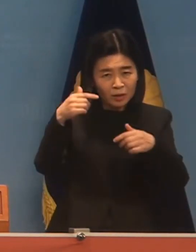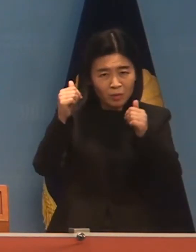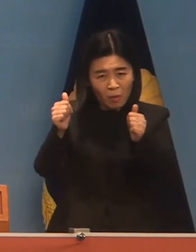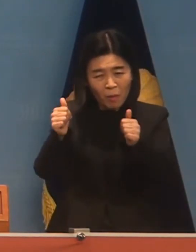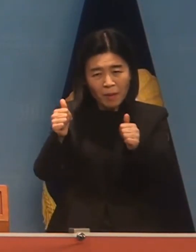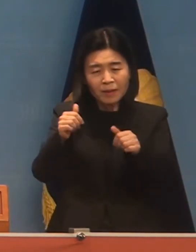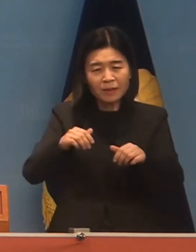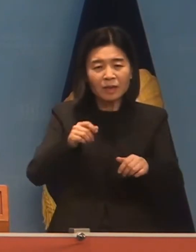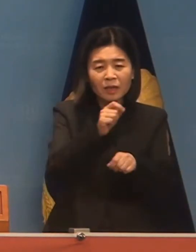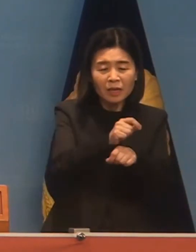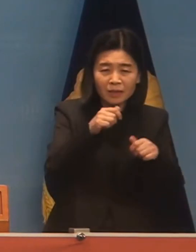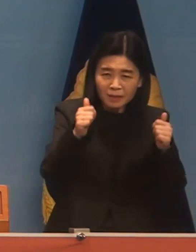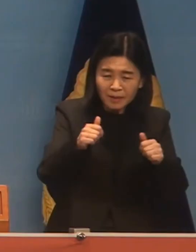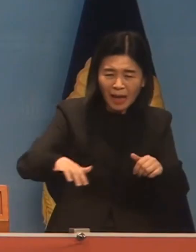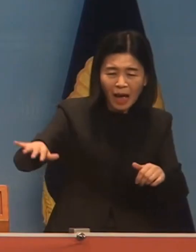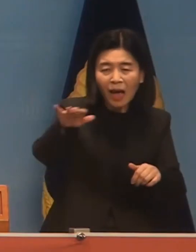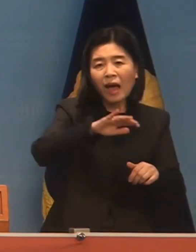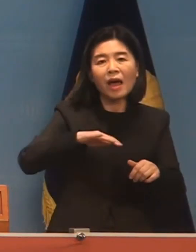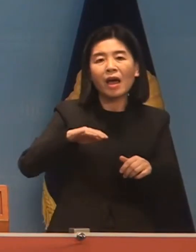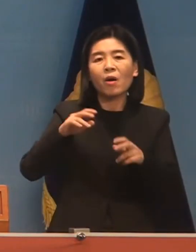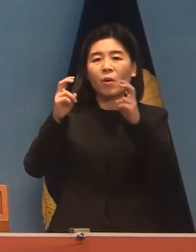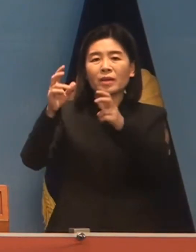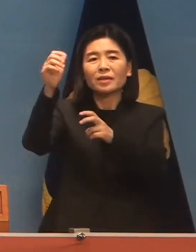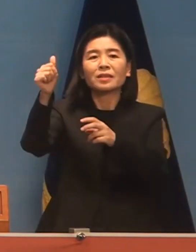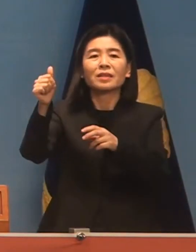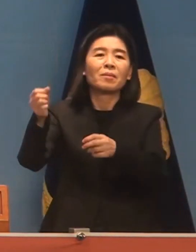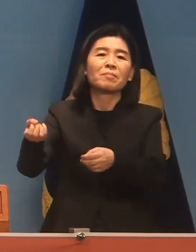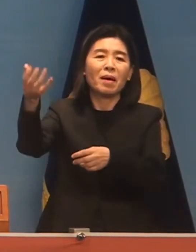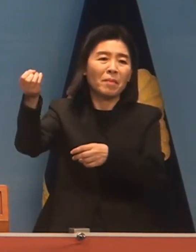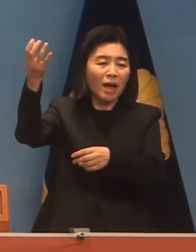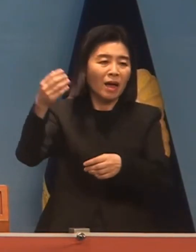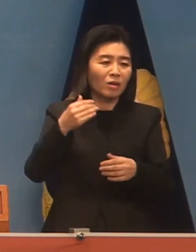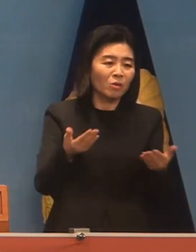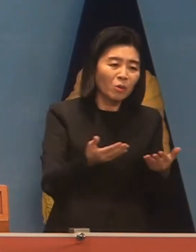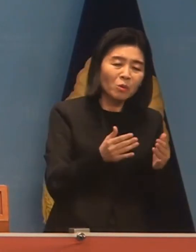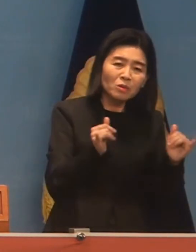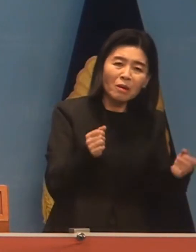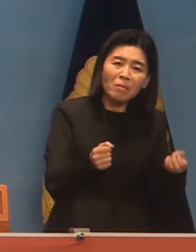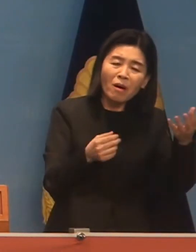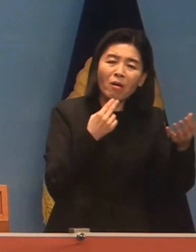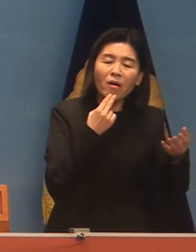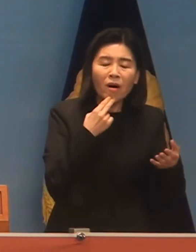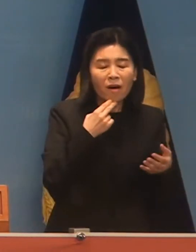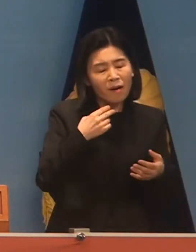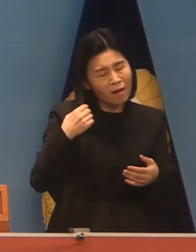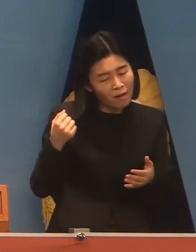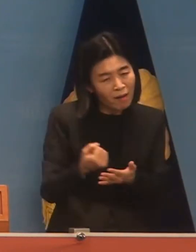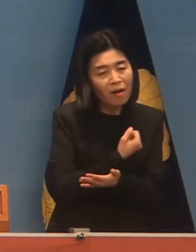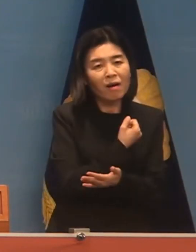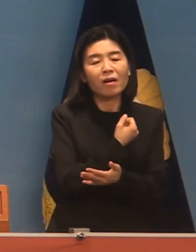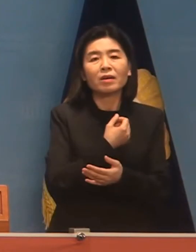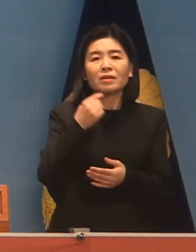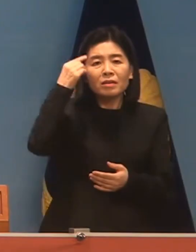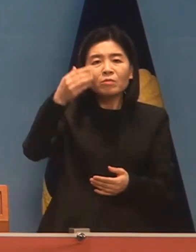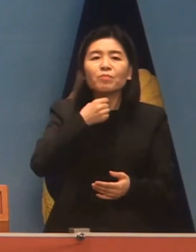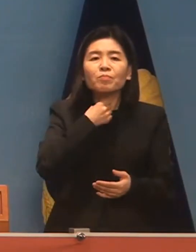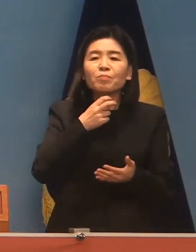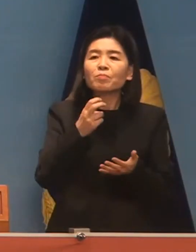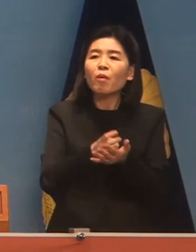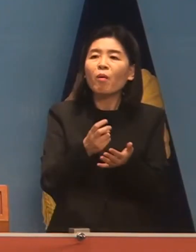아무도 없었습니다. 저는 여러 가지 질문이 떠오릅니다. 이렇게 법으로 끝나면 우리는 어떻게 해야